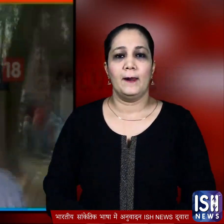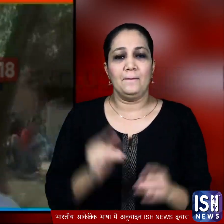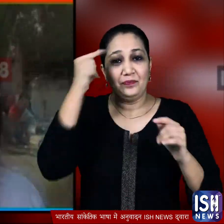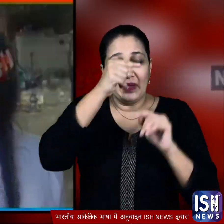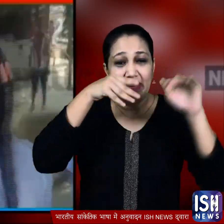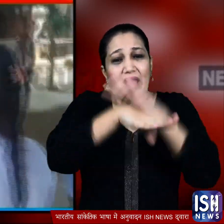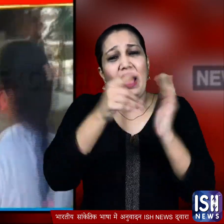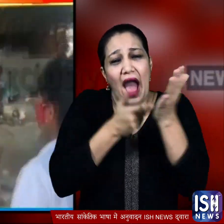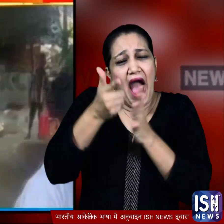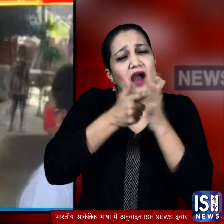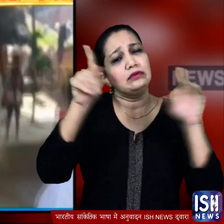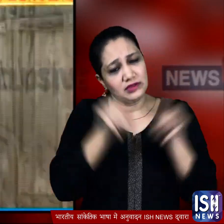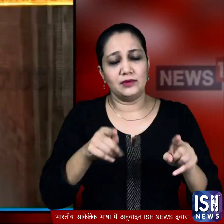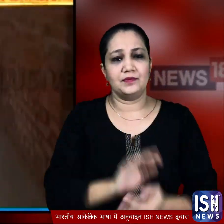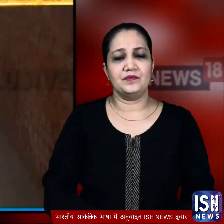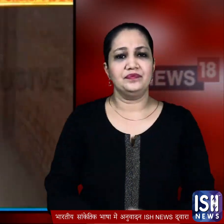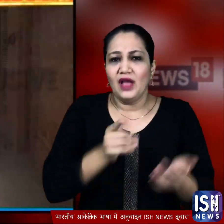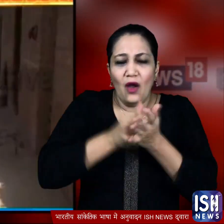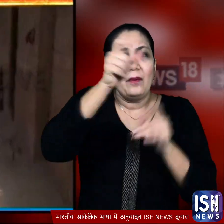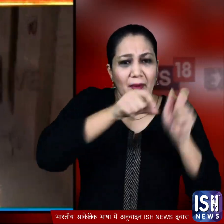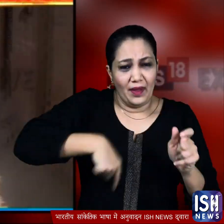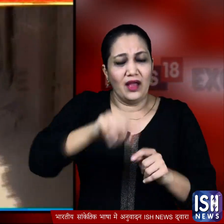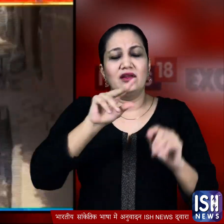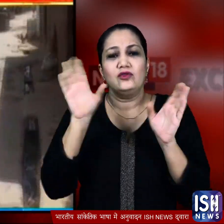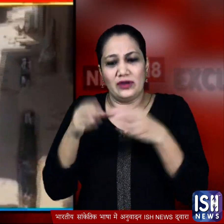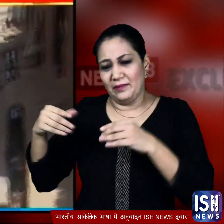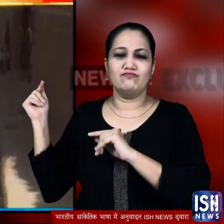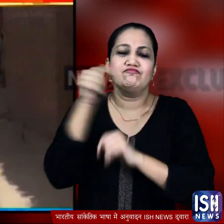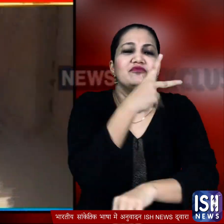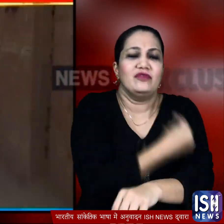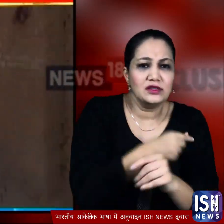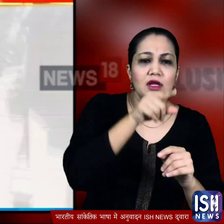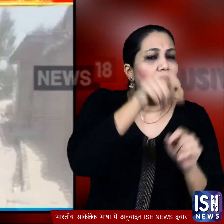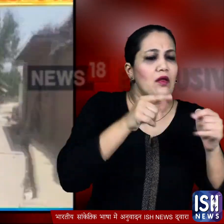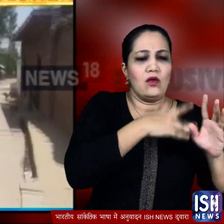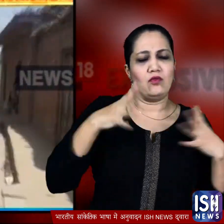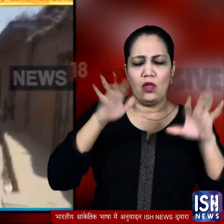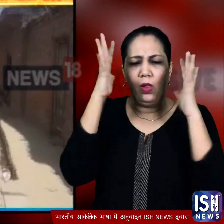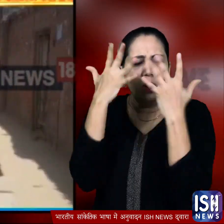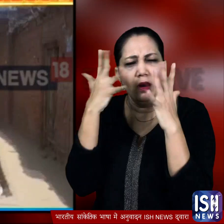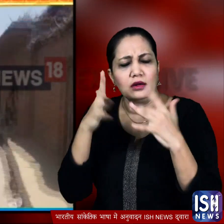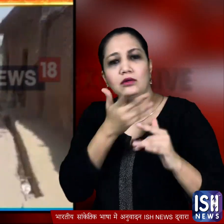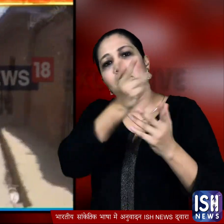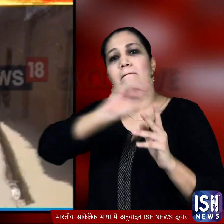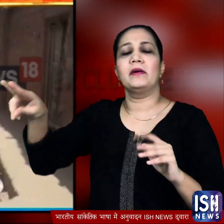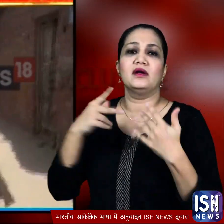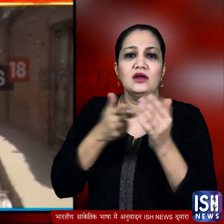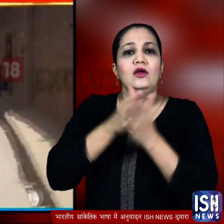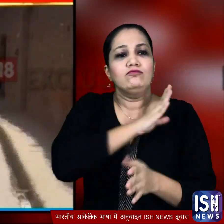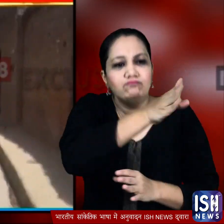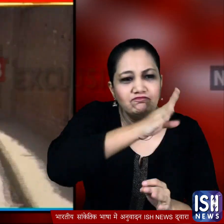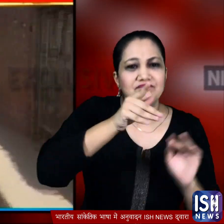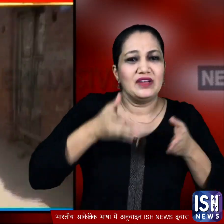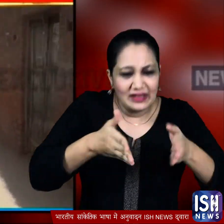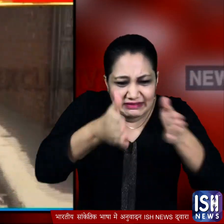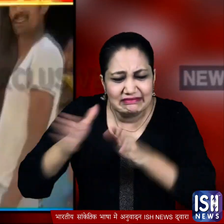और बरेली का ये गांव उन्हीं में एक है, जहां गांव वालों को वैक्सीन लगाने गई टीम को लोगों ने खाली हाथ लौटा दिया। स्वास्थ्य कर्मचारी गांव की गलियों में